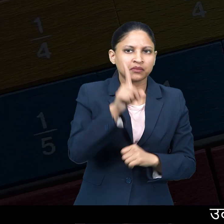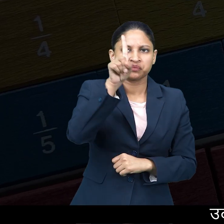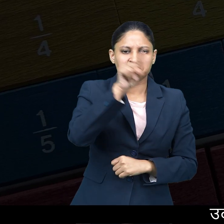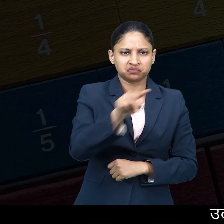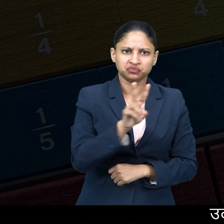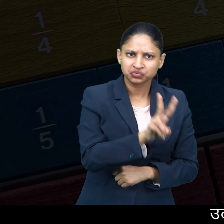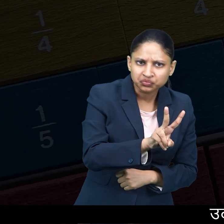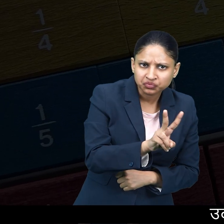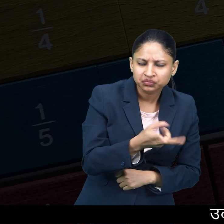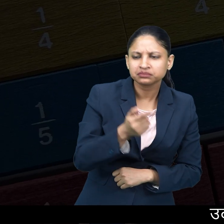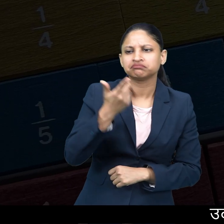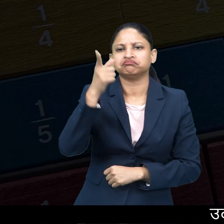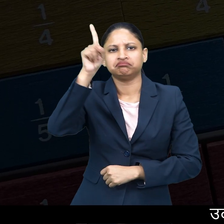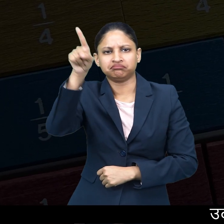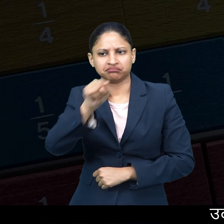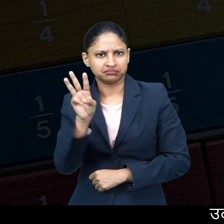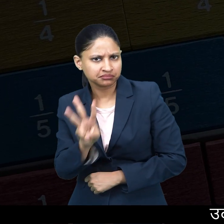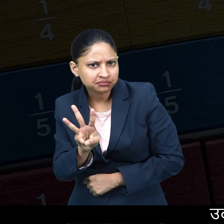1/4, 2/5।